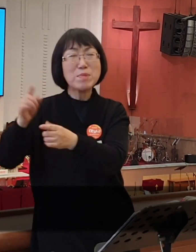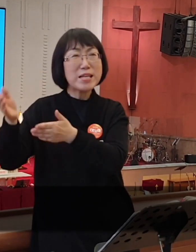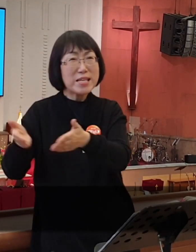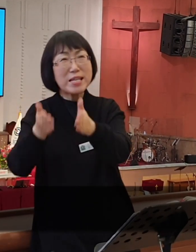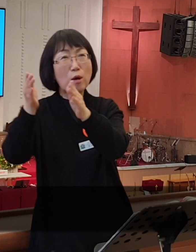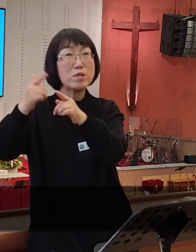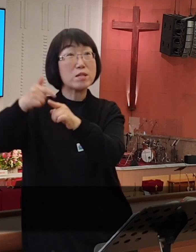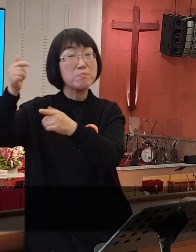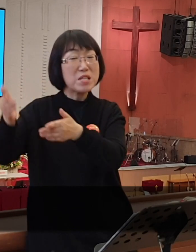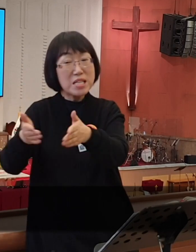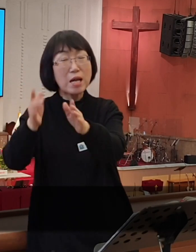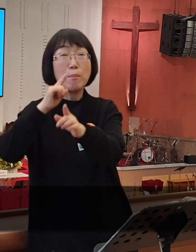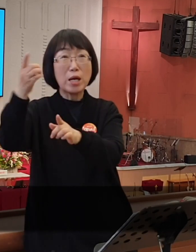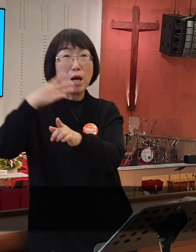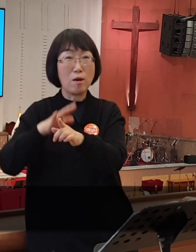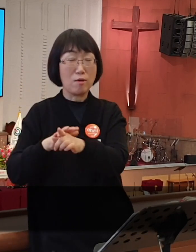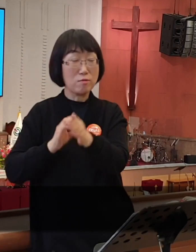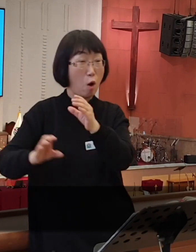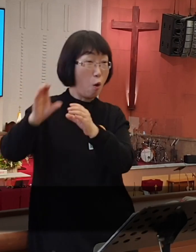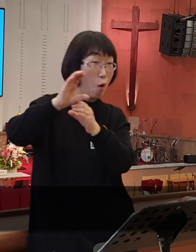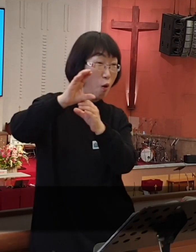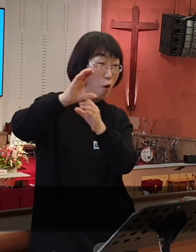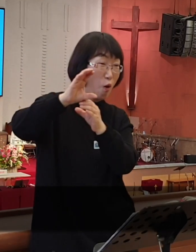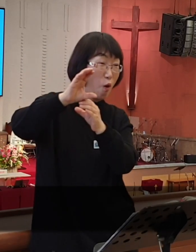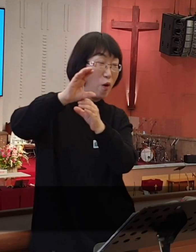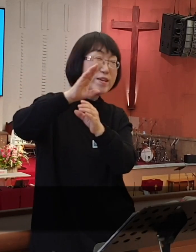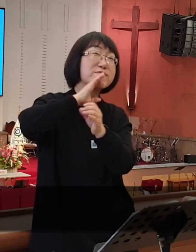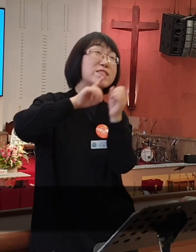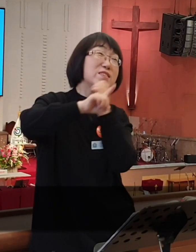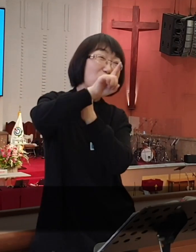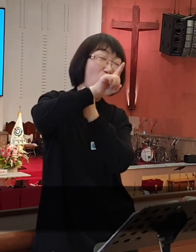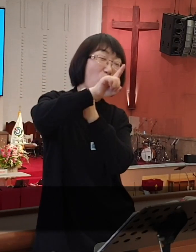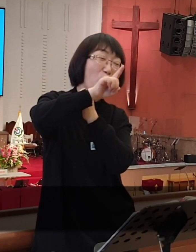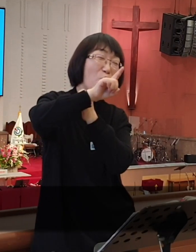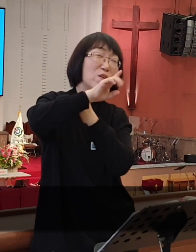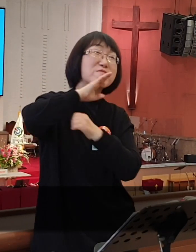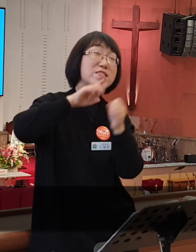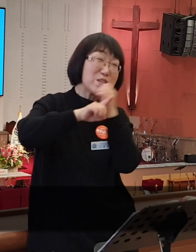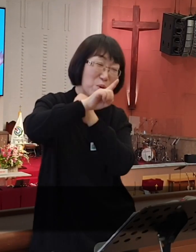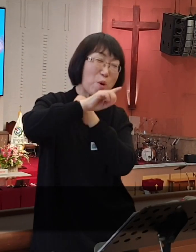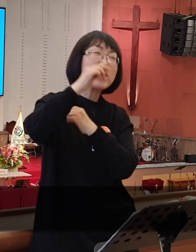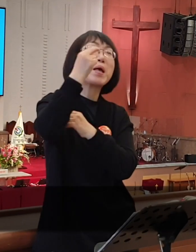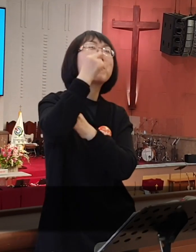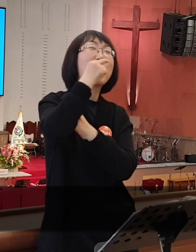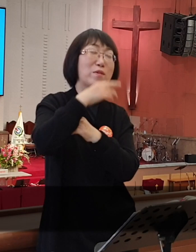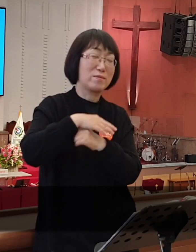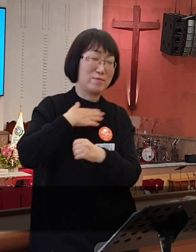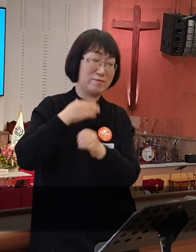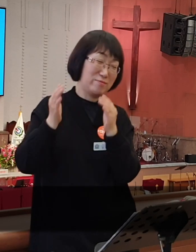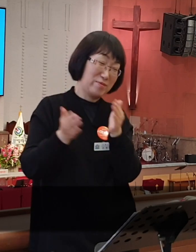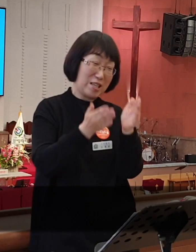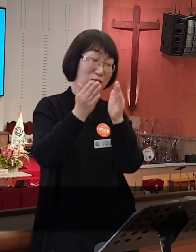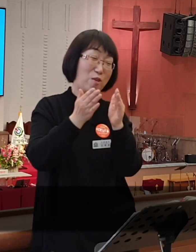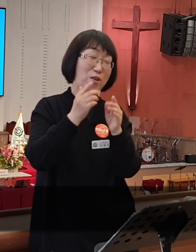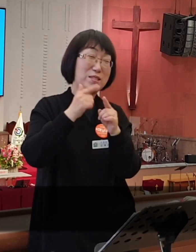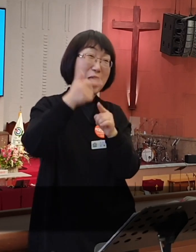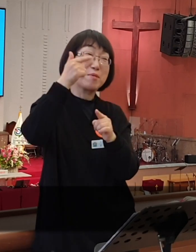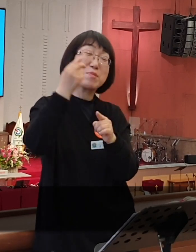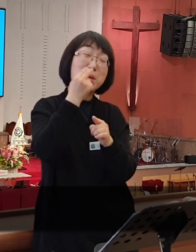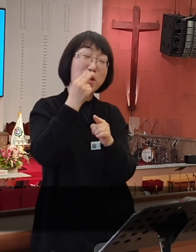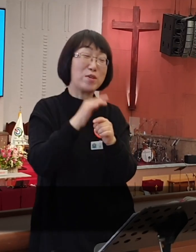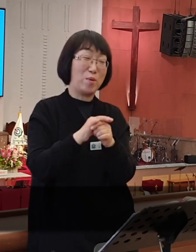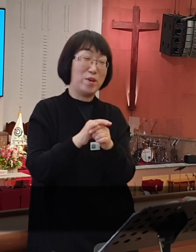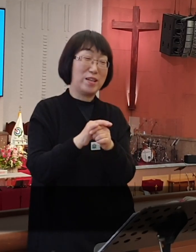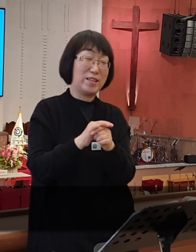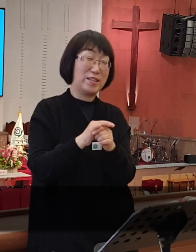길이라고 얘기하십니다. 그리고 더 붙이십니다. 그것이 진리고 이것이 생명이에요. 내가 길이다. 예수님이 길이라는 것.